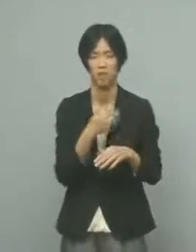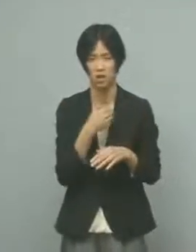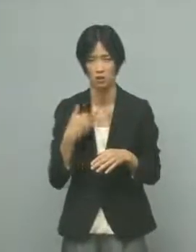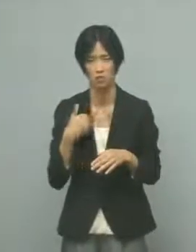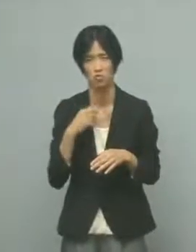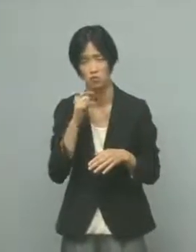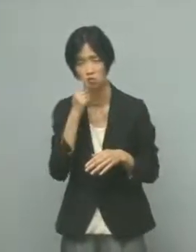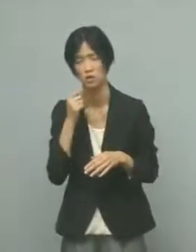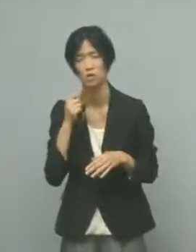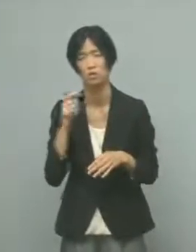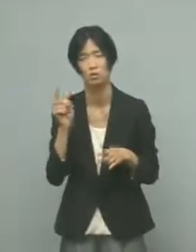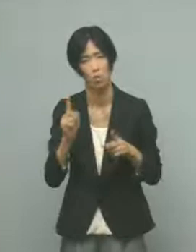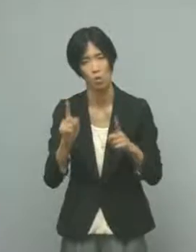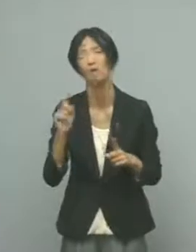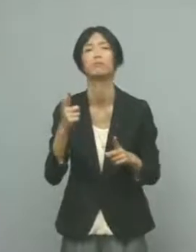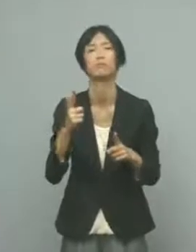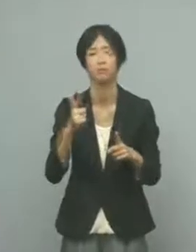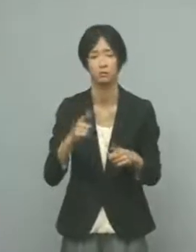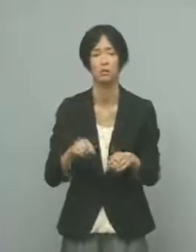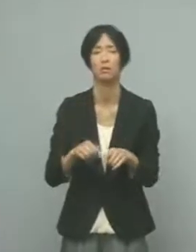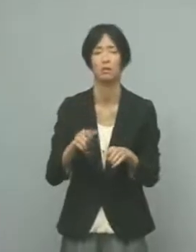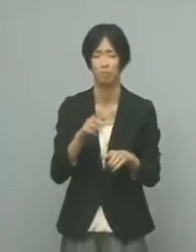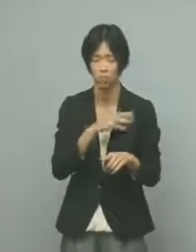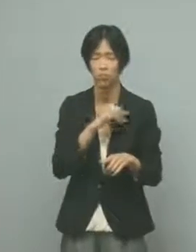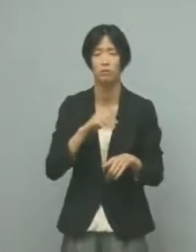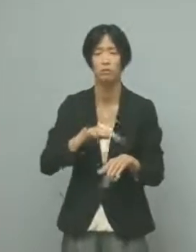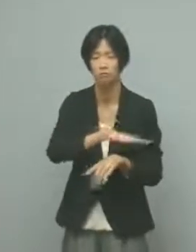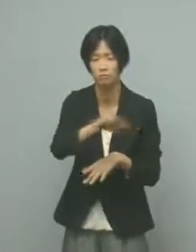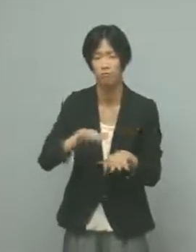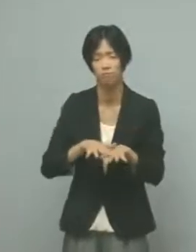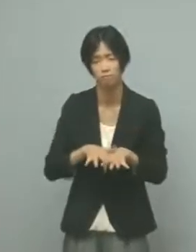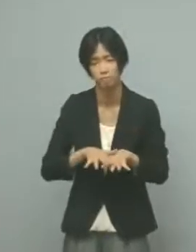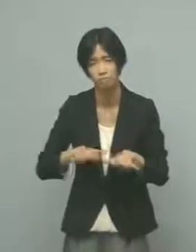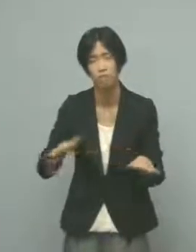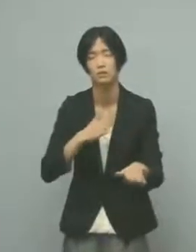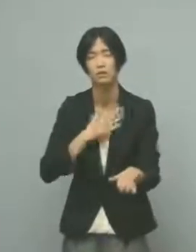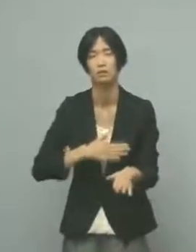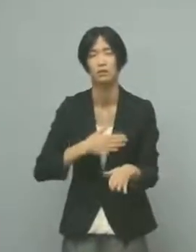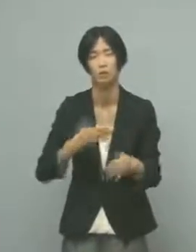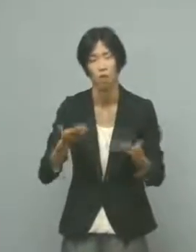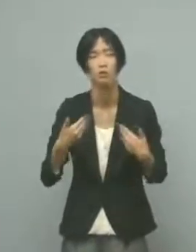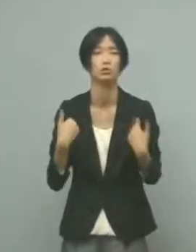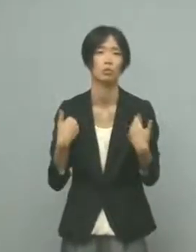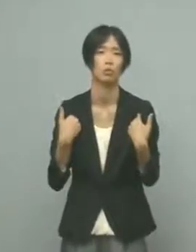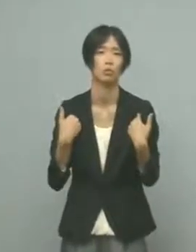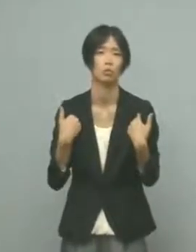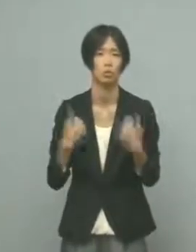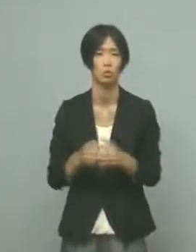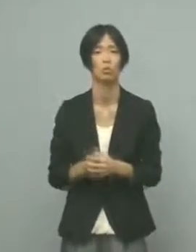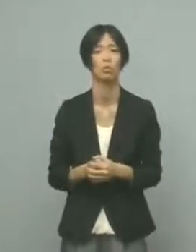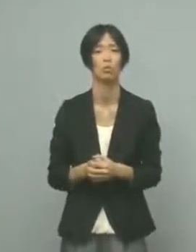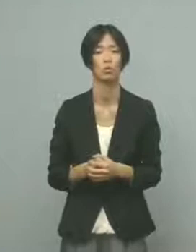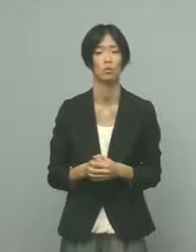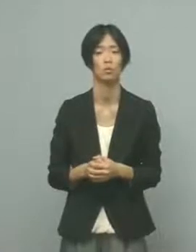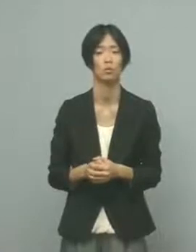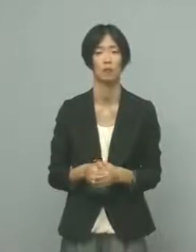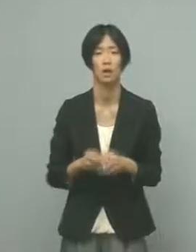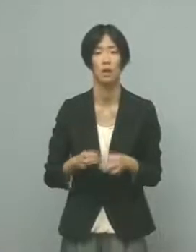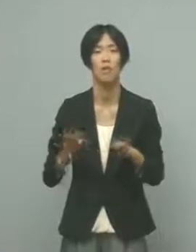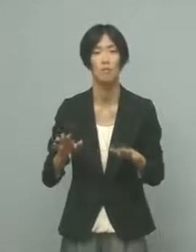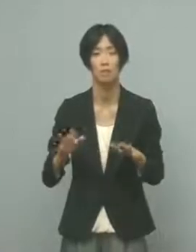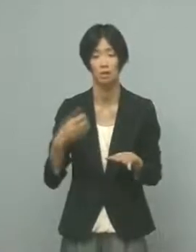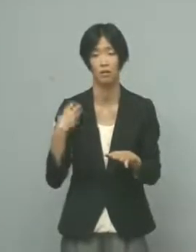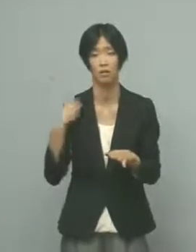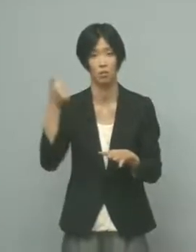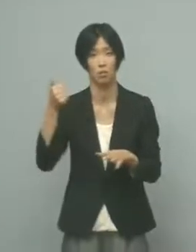りも、もうとにかく皆さんに知っていただけなければならないということでありまして、今防災暮らし